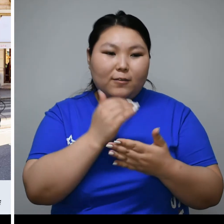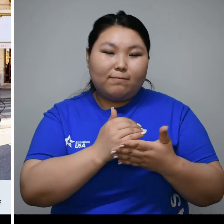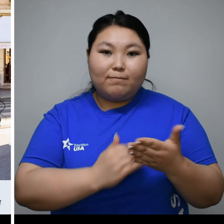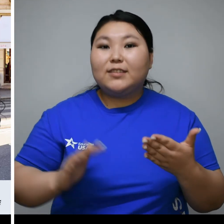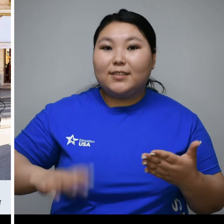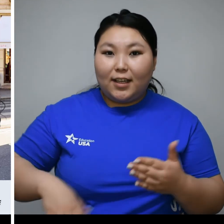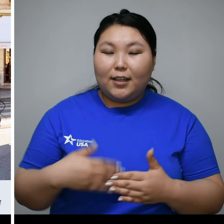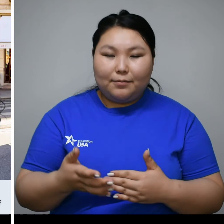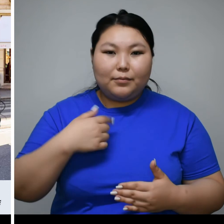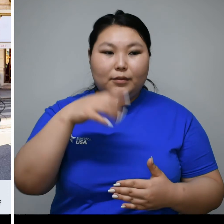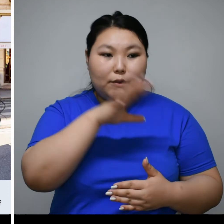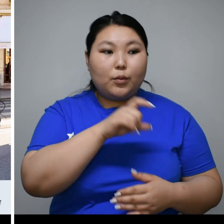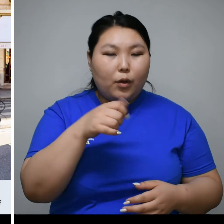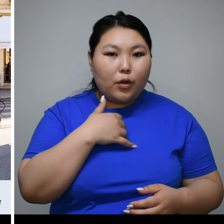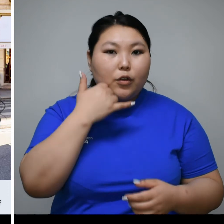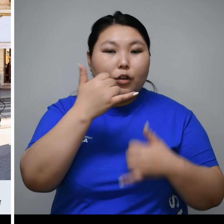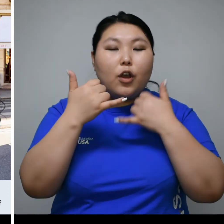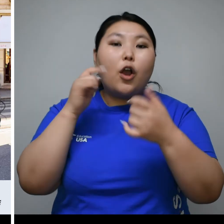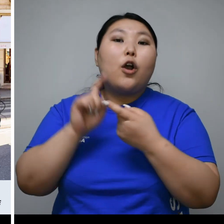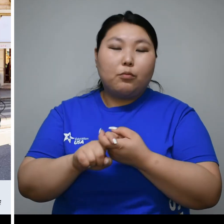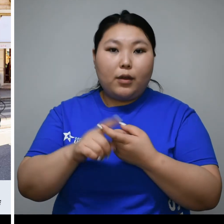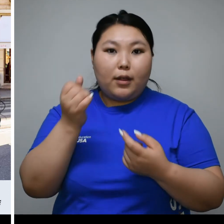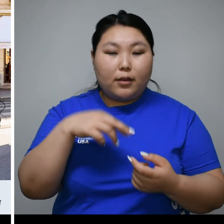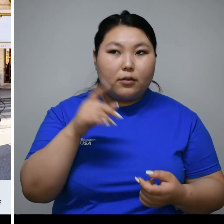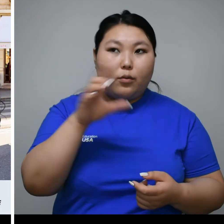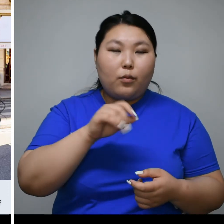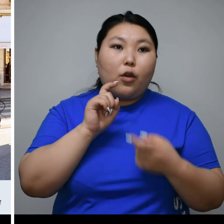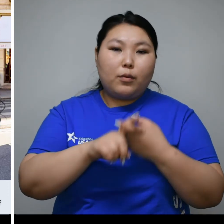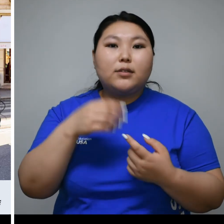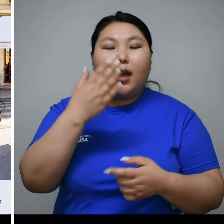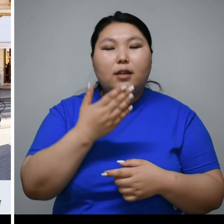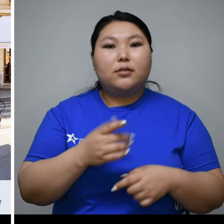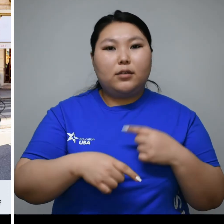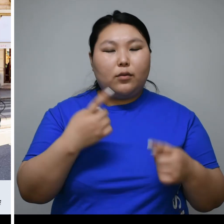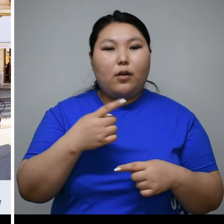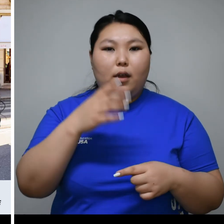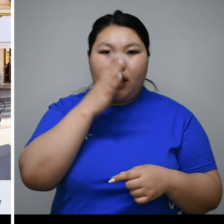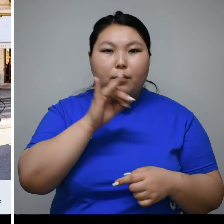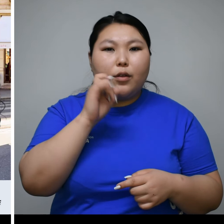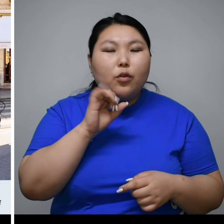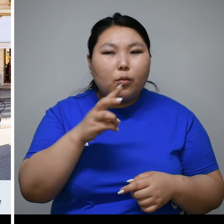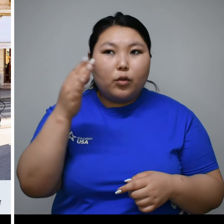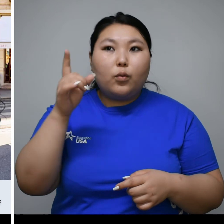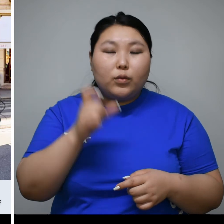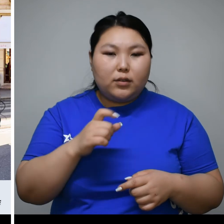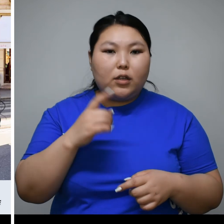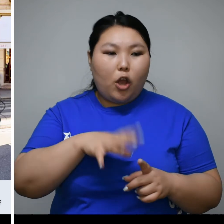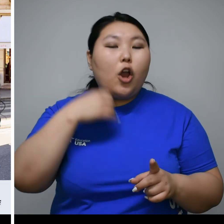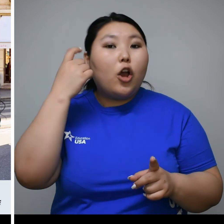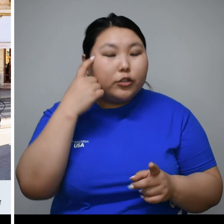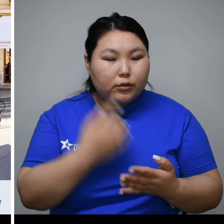гой янзлцсныхаа дараа за би энэ хүмүүстэй холбогдъё гэд тэр хүмүүстэй холбогдвол таач гэсэн маш их хүмүүс тэр